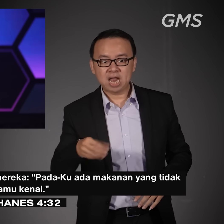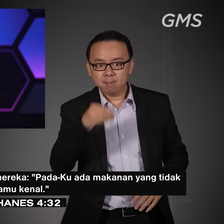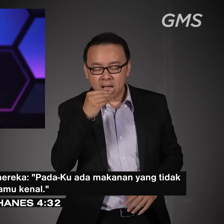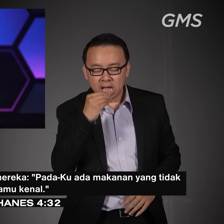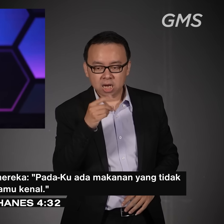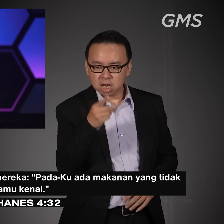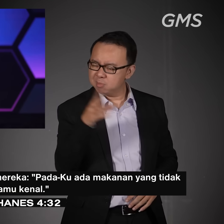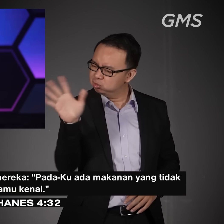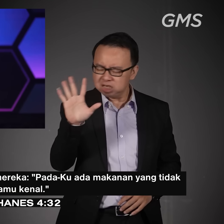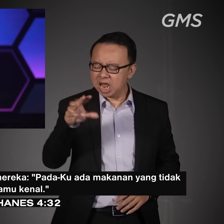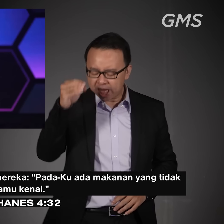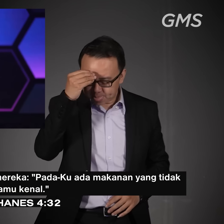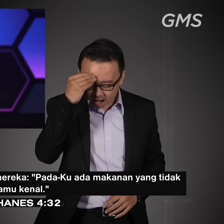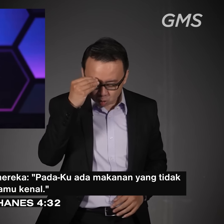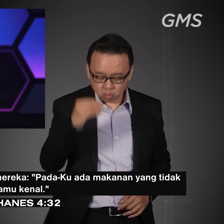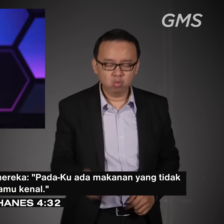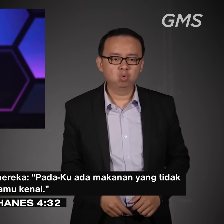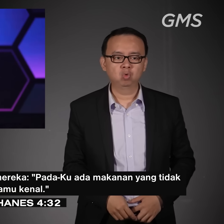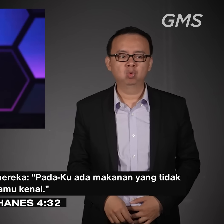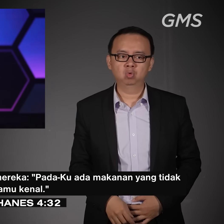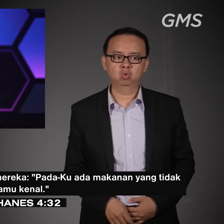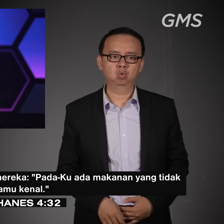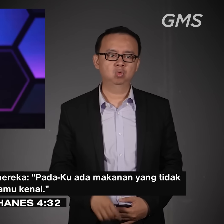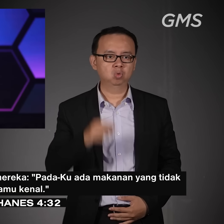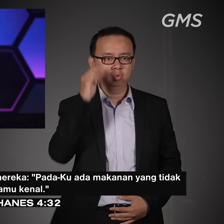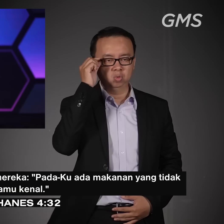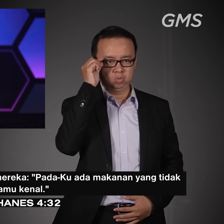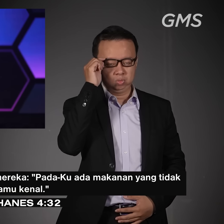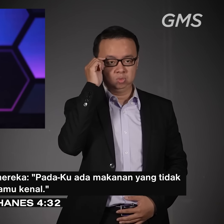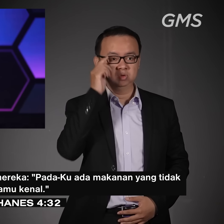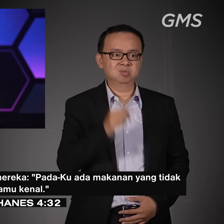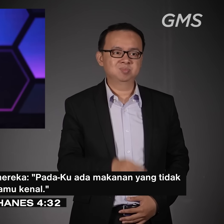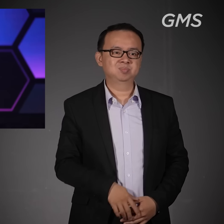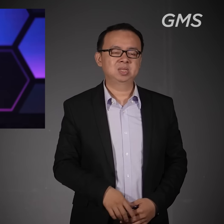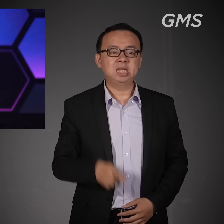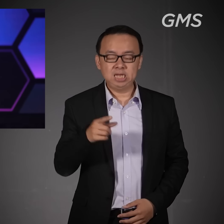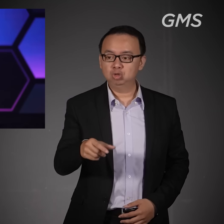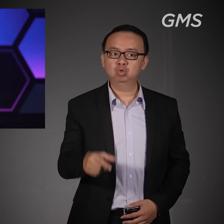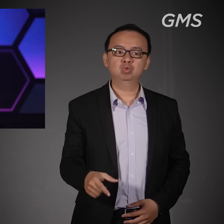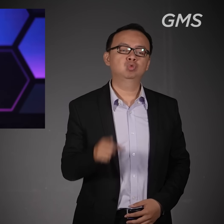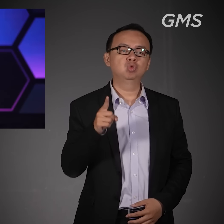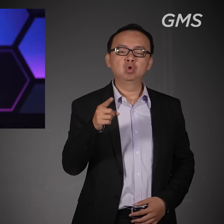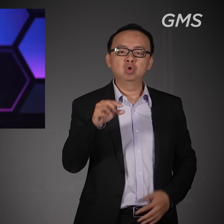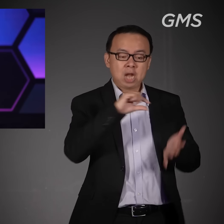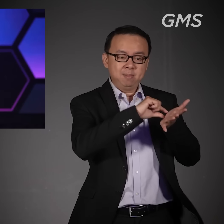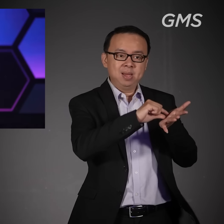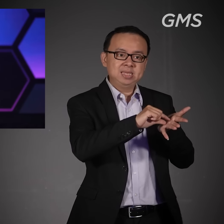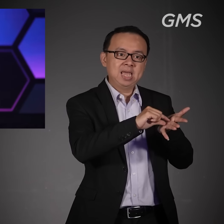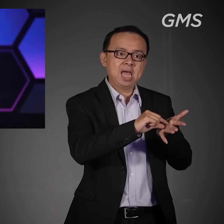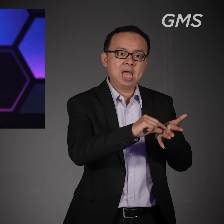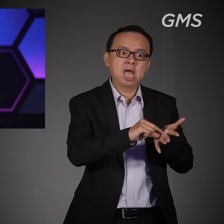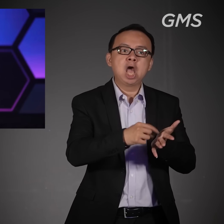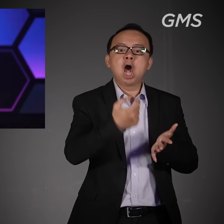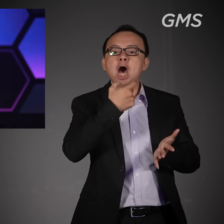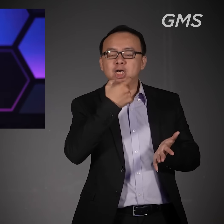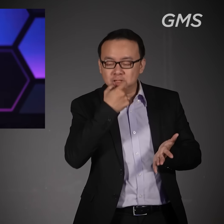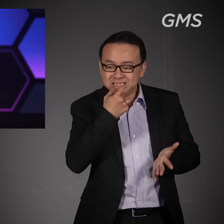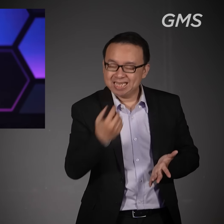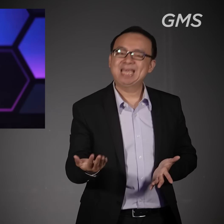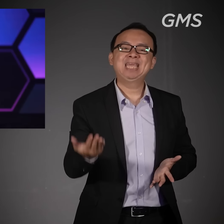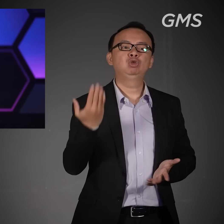kenal. Ini saya sebut sebagai the revealed bread. Roti yang harus diwahyukan, karena mereka tidak melihat mana rotinya. Rotinya